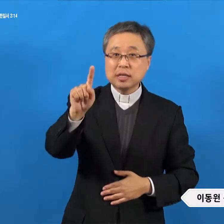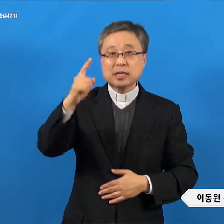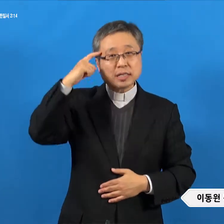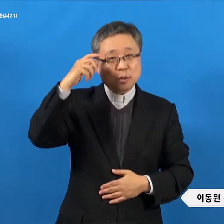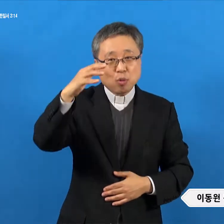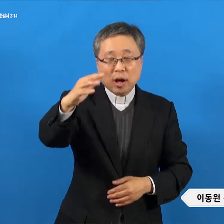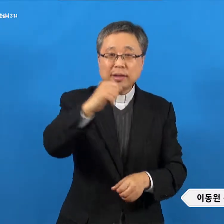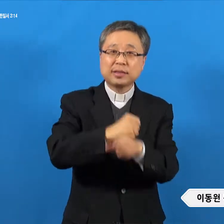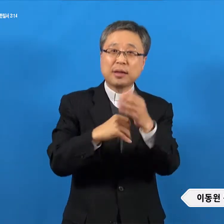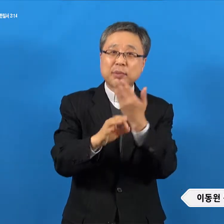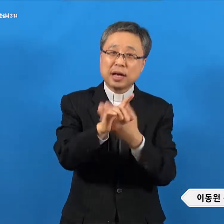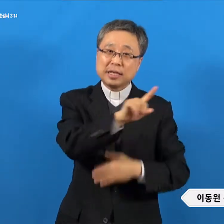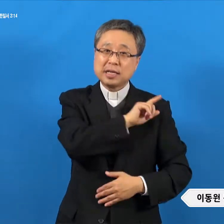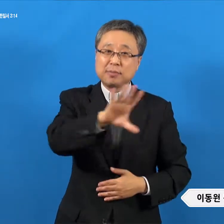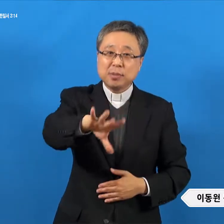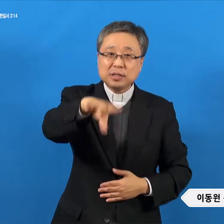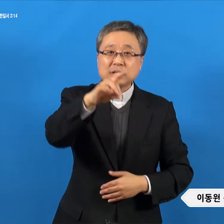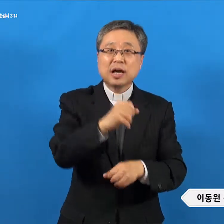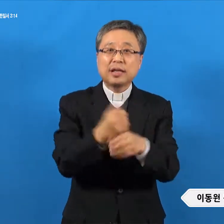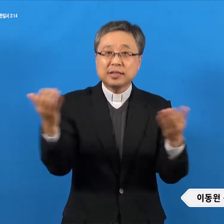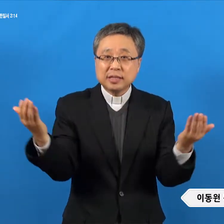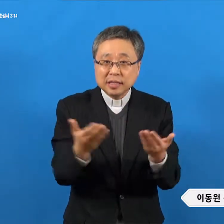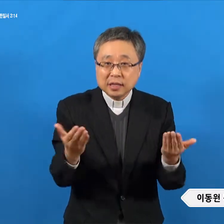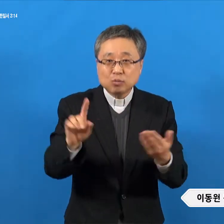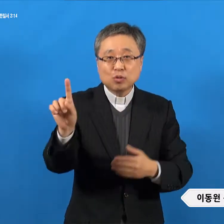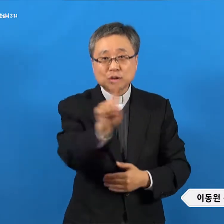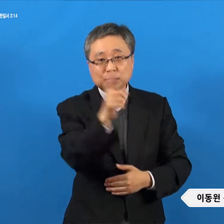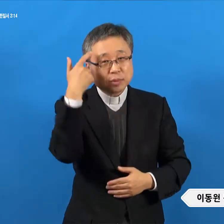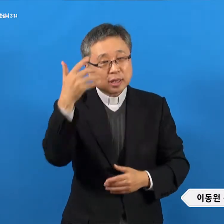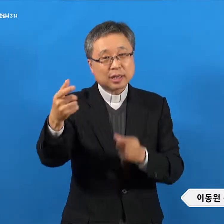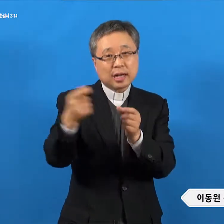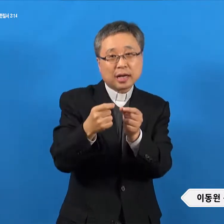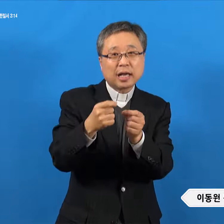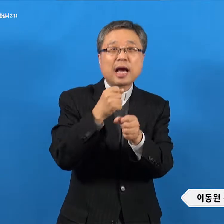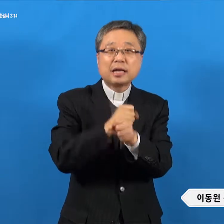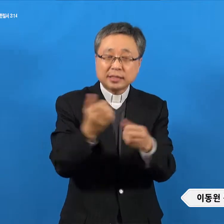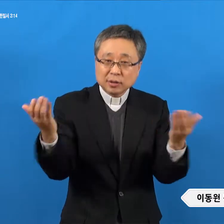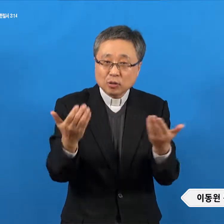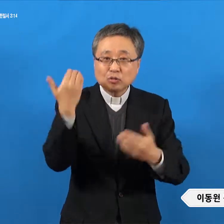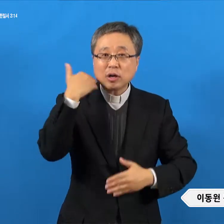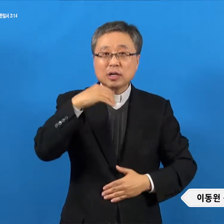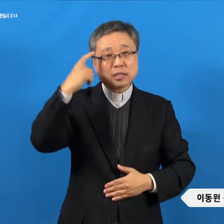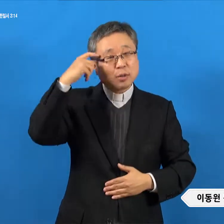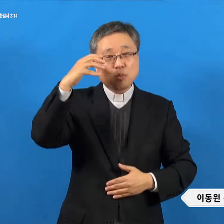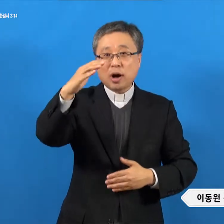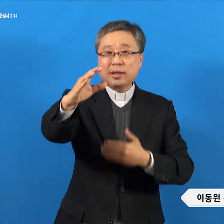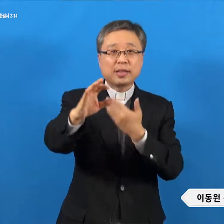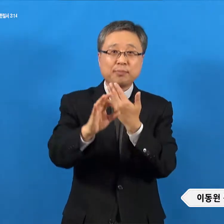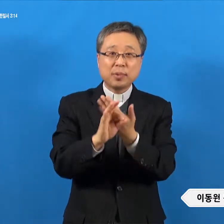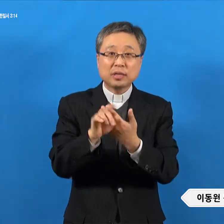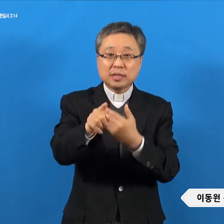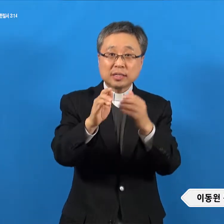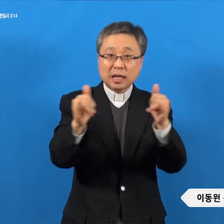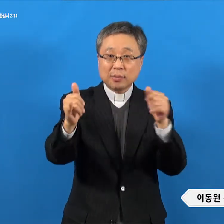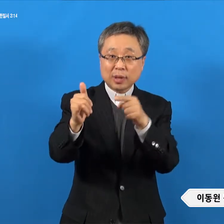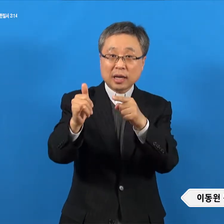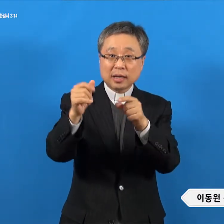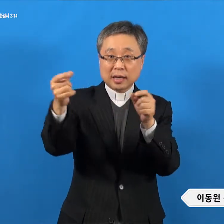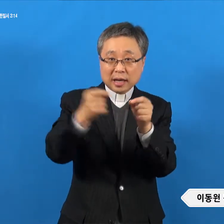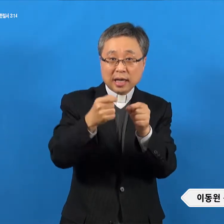사모한다면 제일 먼저 할 일이 뭐예요? 가까이 가는 거죠. 내가 누군가를 사모한다면 그 사람에게 가까이 가지